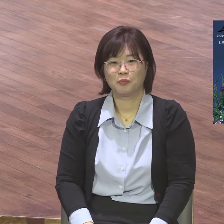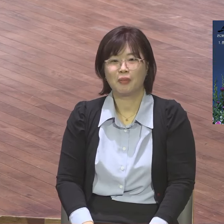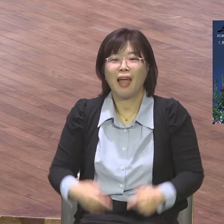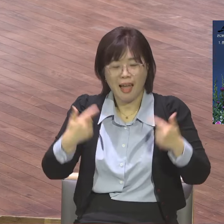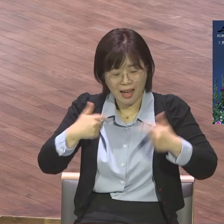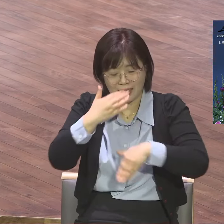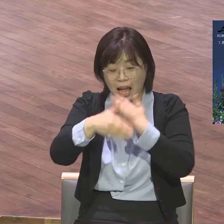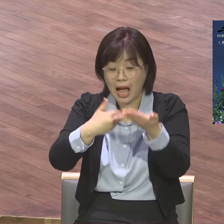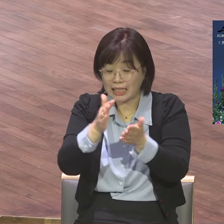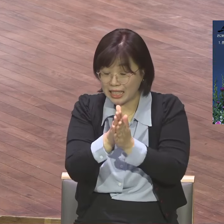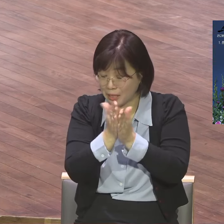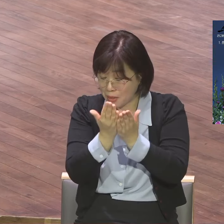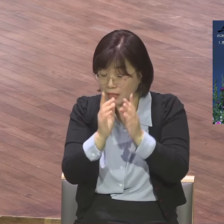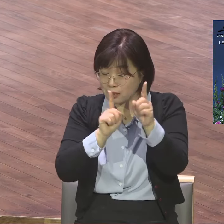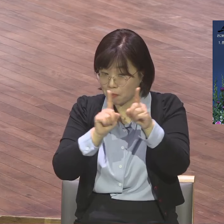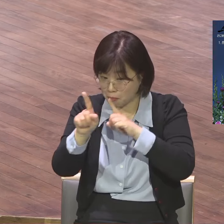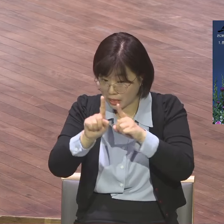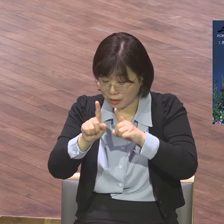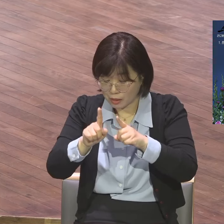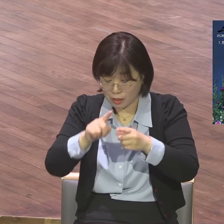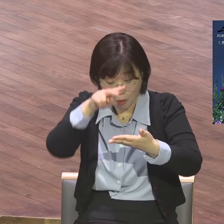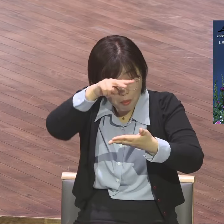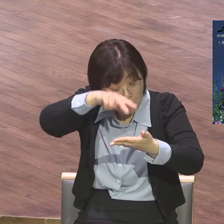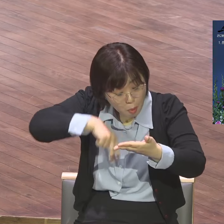뭐냐? 본받아야 될